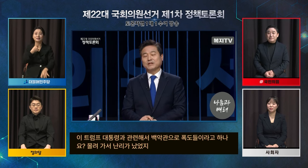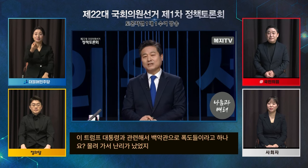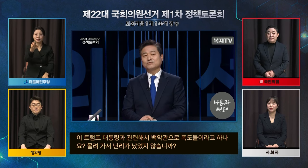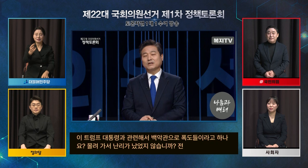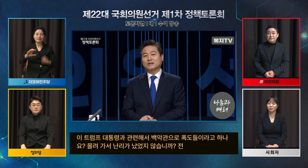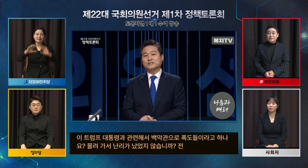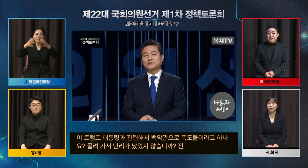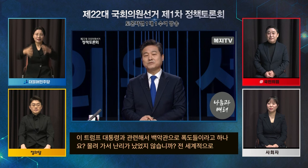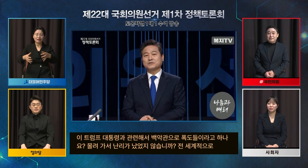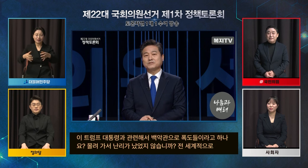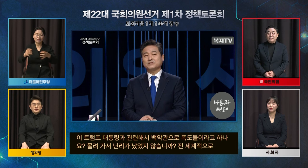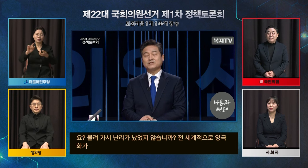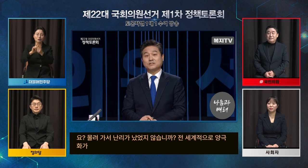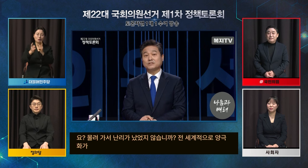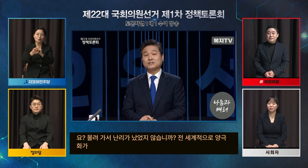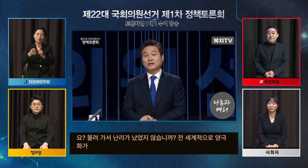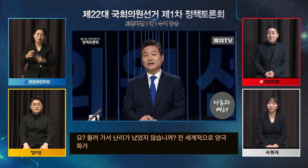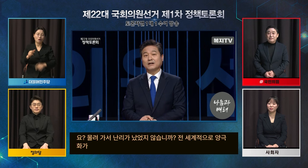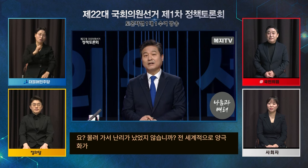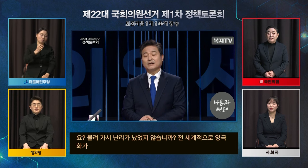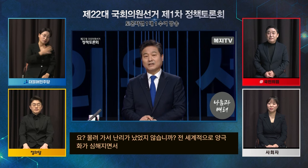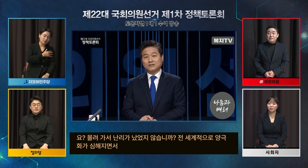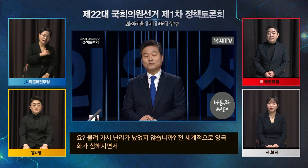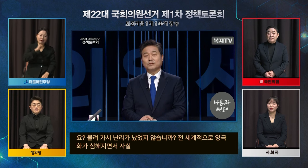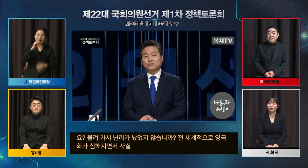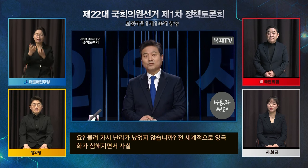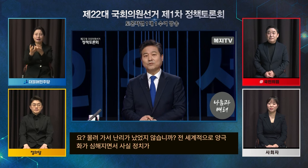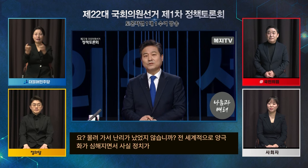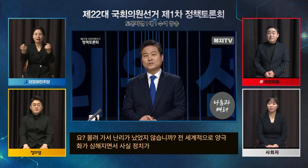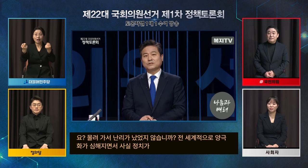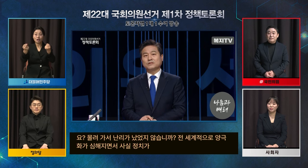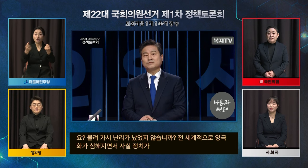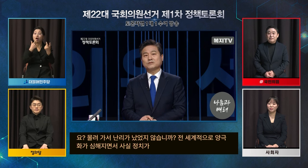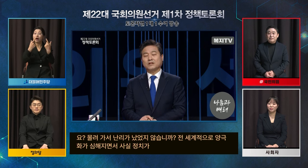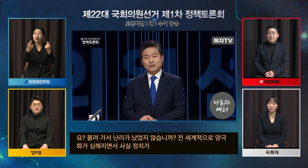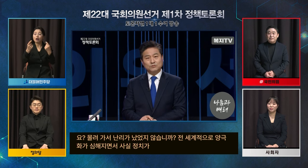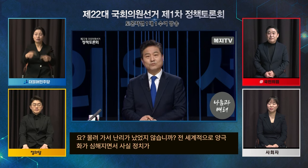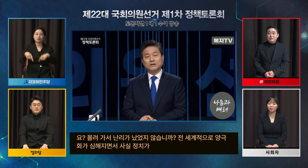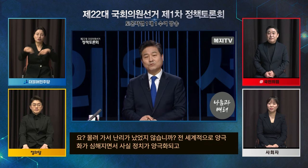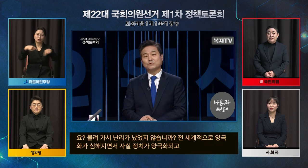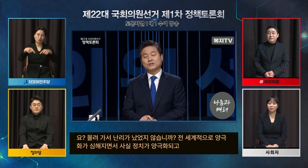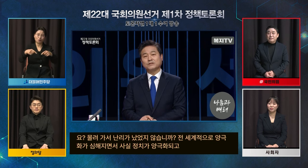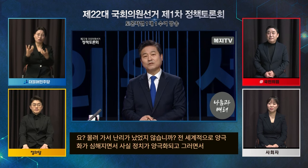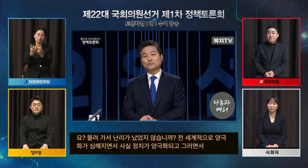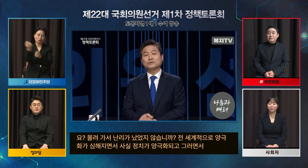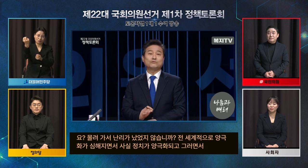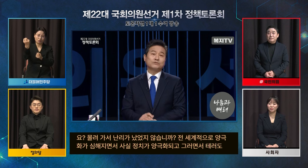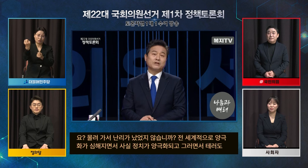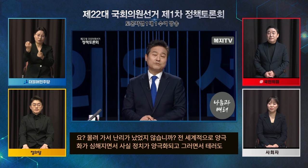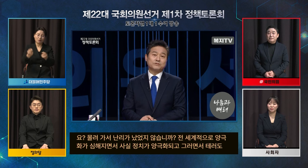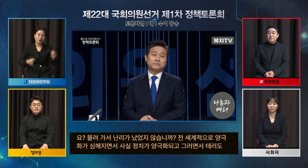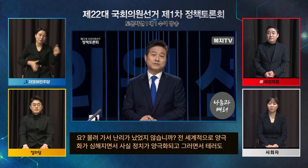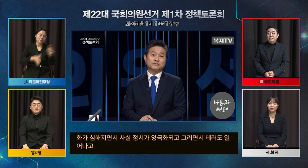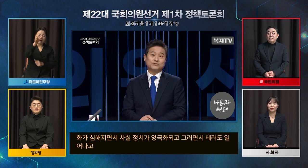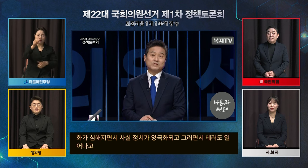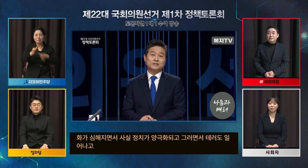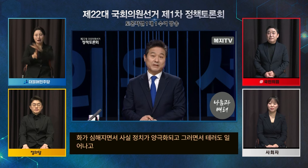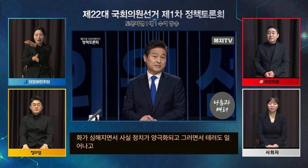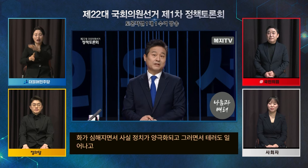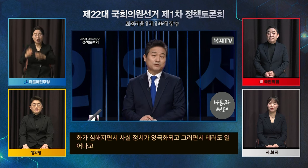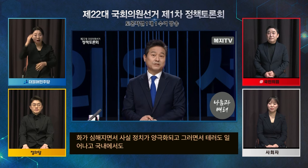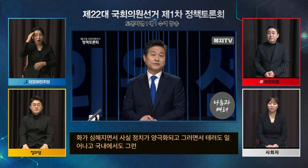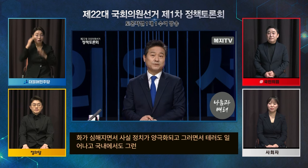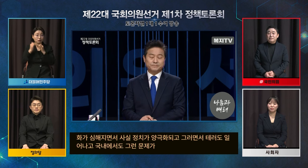세계적으로 지금 양극화가 심해지면서 사실 정치가 양극화되고 그래서 테러도 막 종종 일어나고 우리 국내에서도 지금 그런